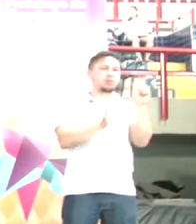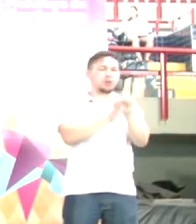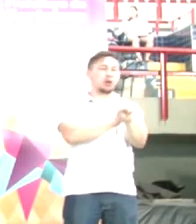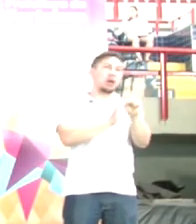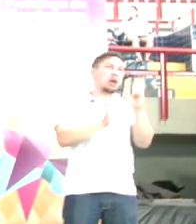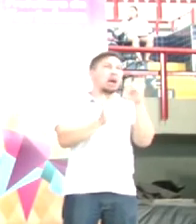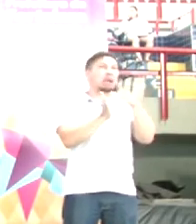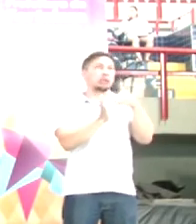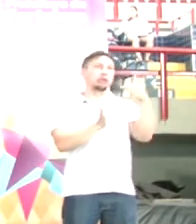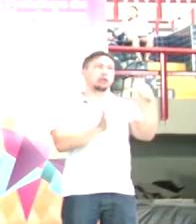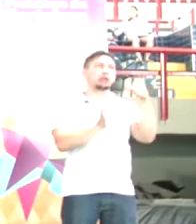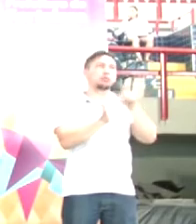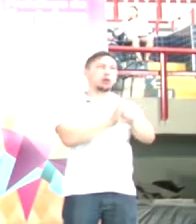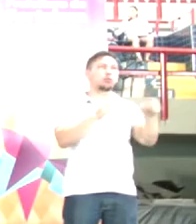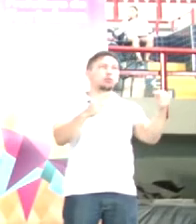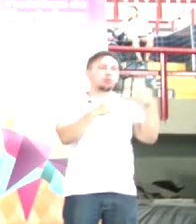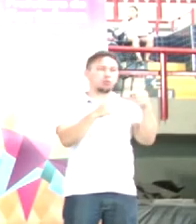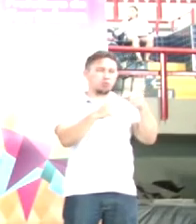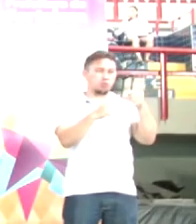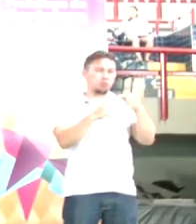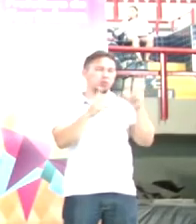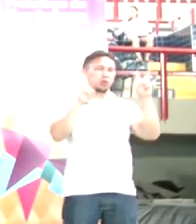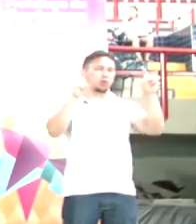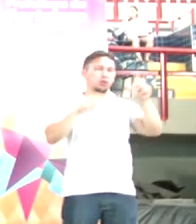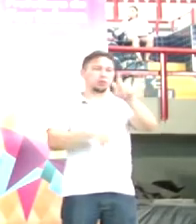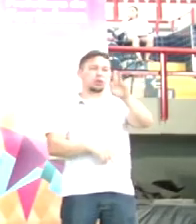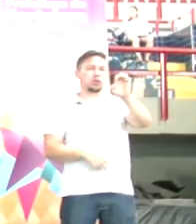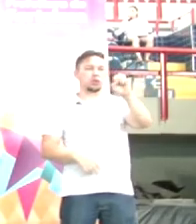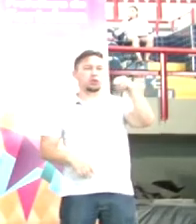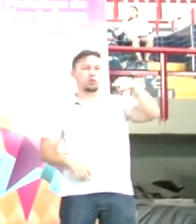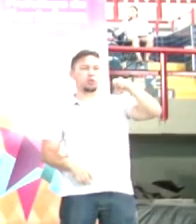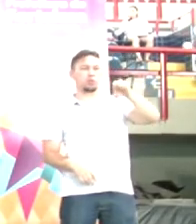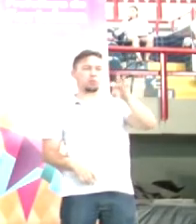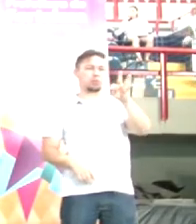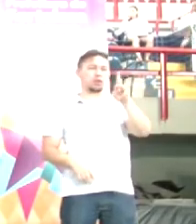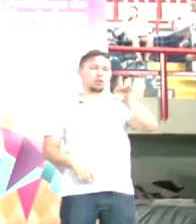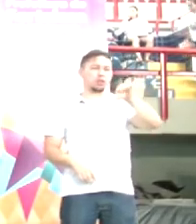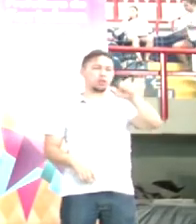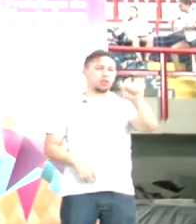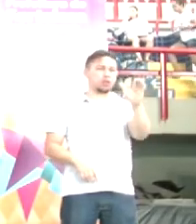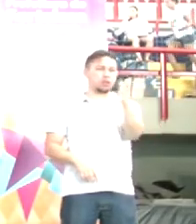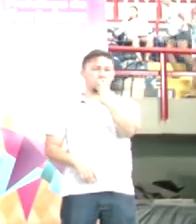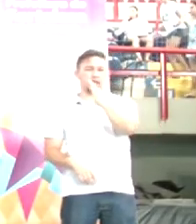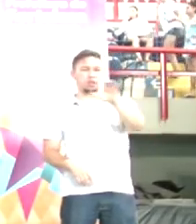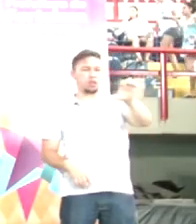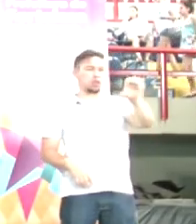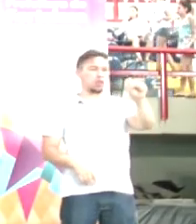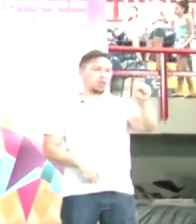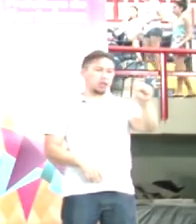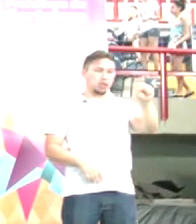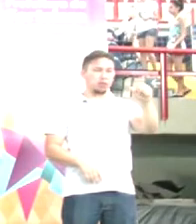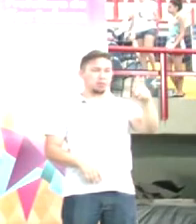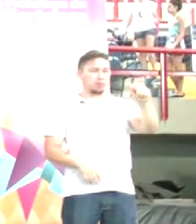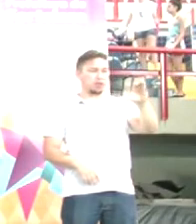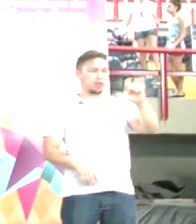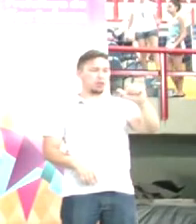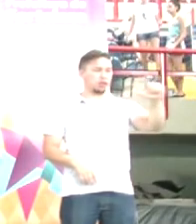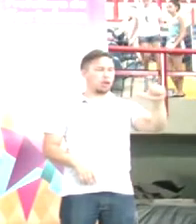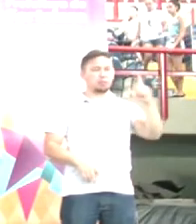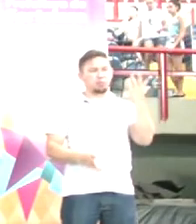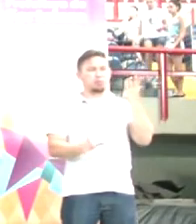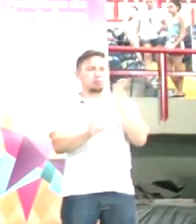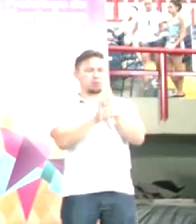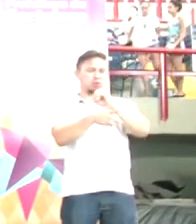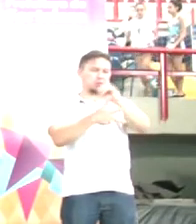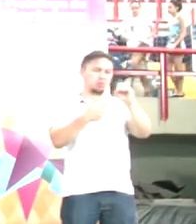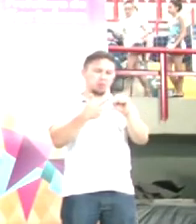até 7 questões que envolvem geometria espacial. Isso é uma quantidade muito grande para uma prova de 45. Nós temos aí uma